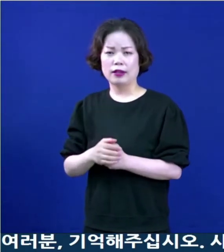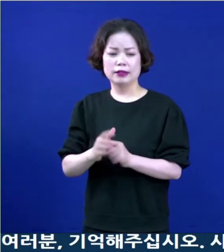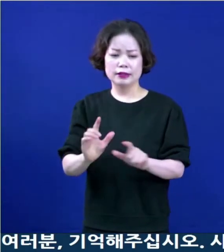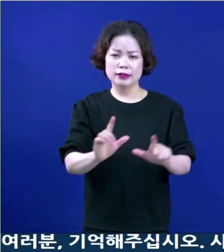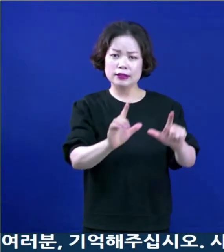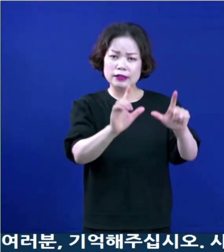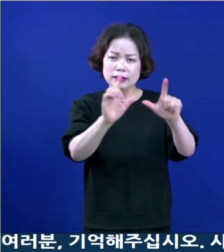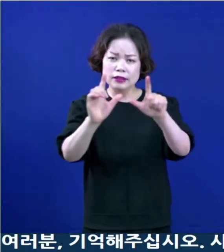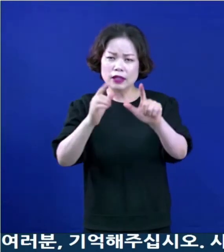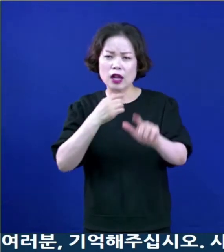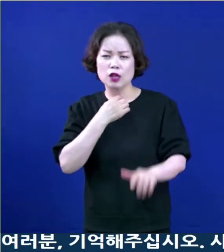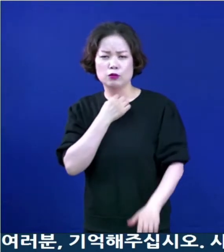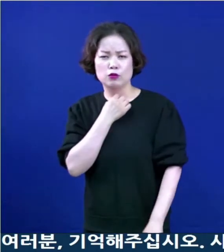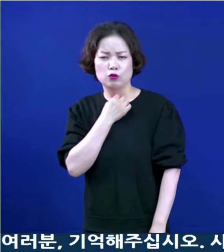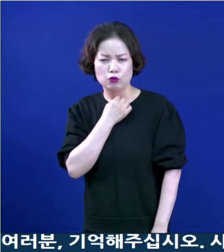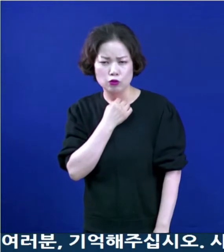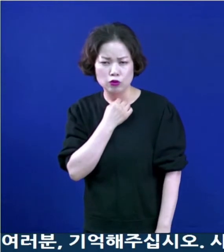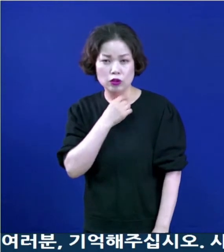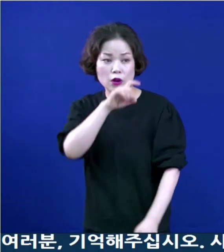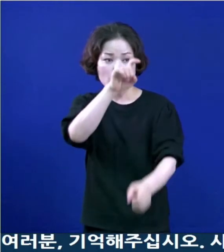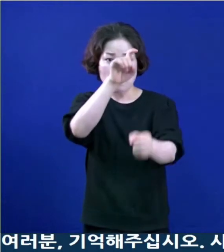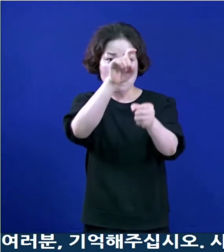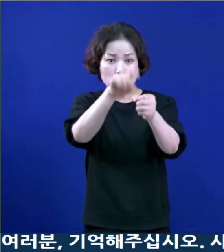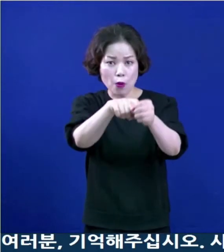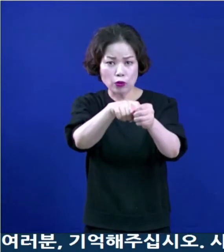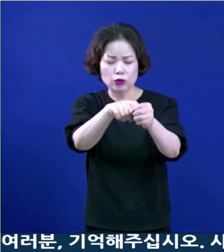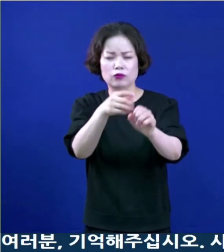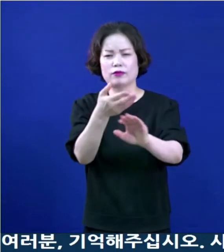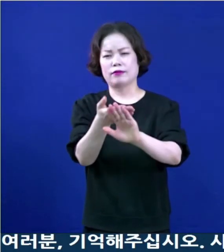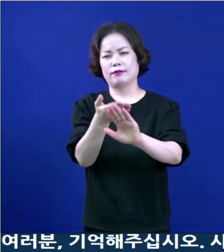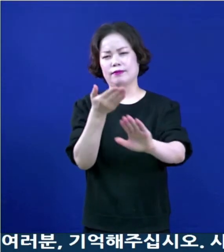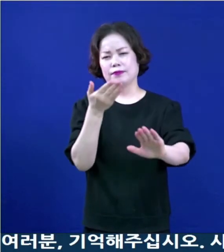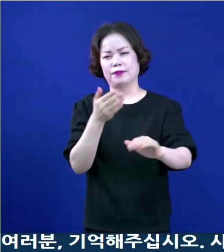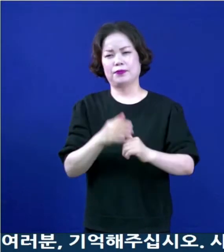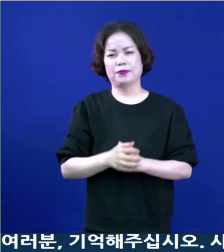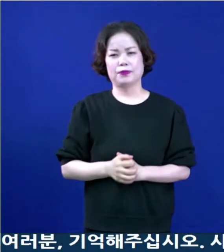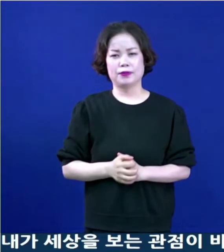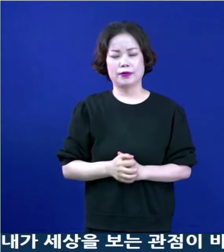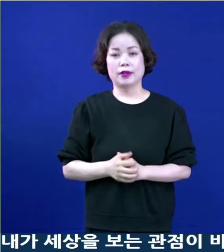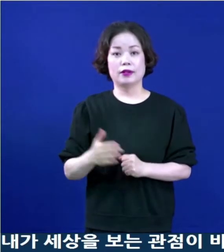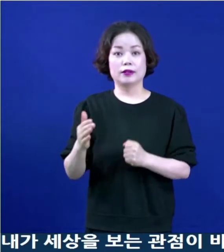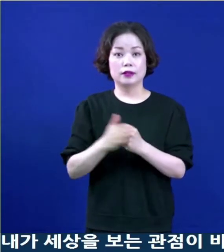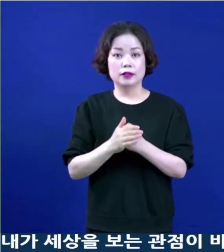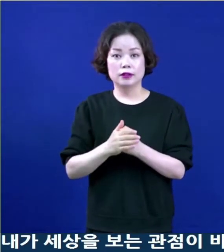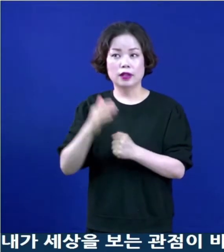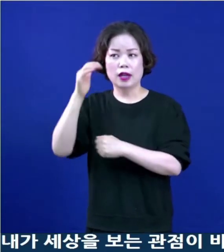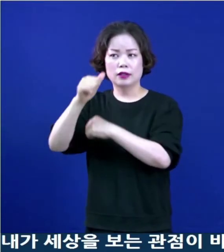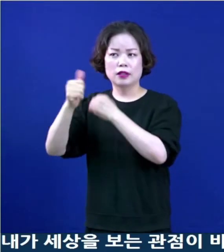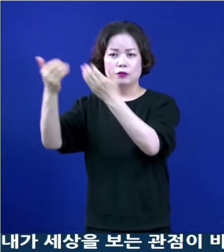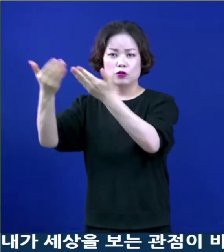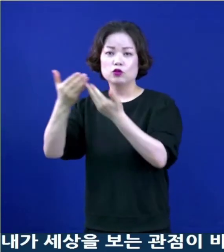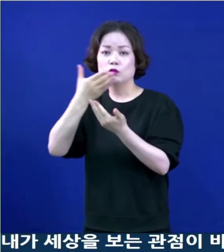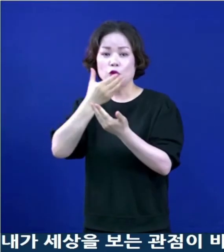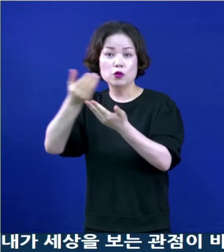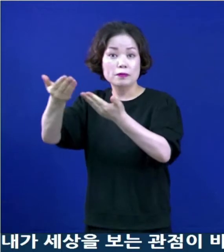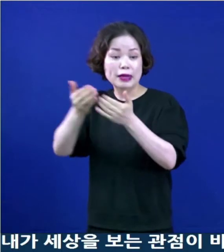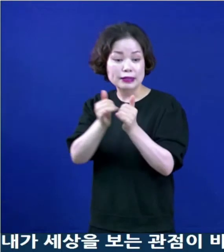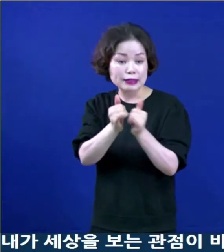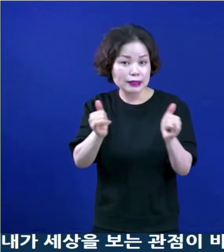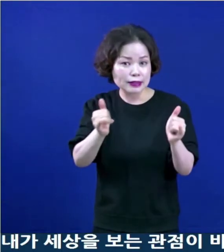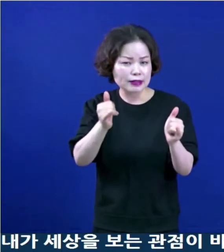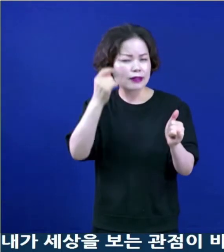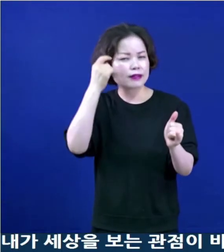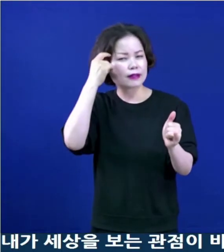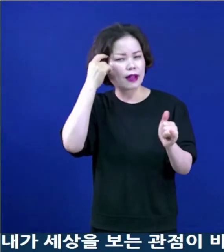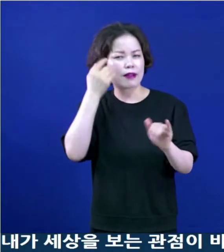삶을 추구하는 목적도 다르게 만듭니다. 그래서 천복을 받은 사람들은 차원이 다른